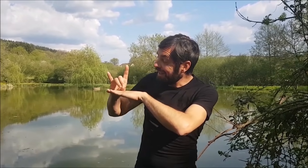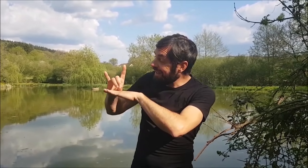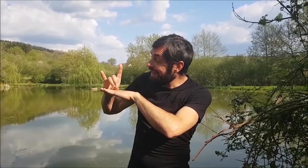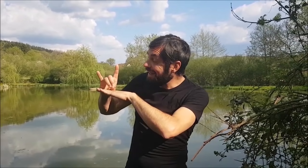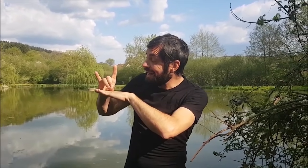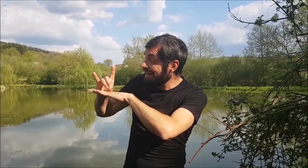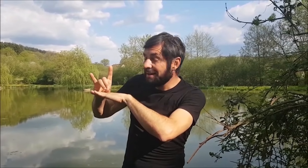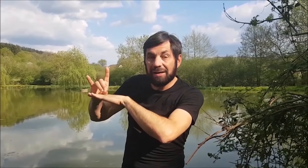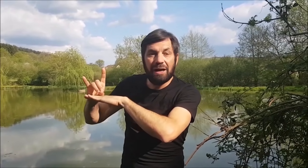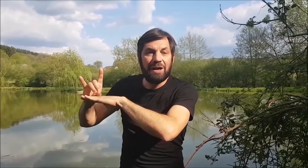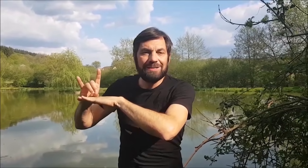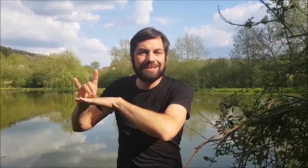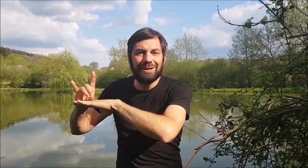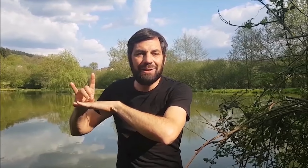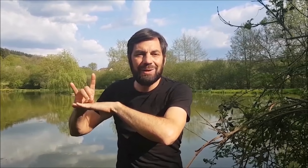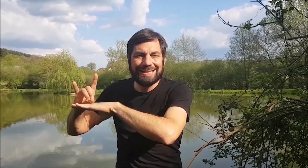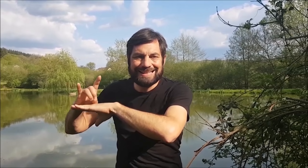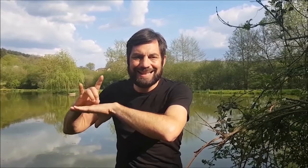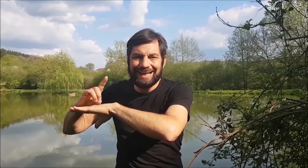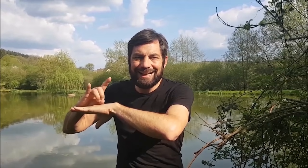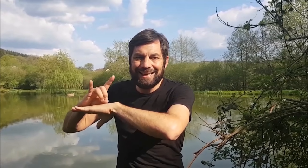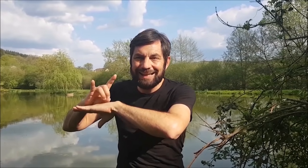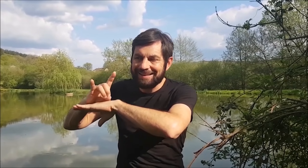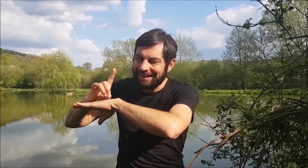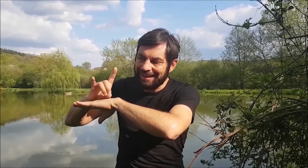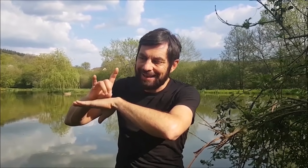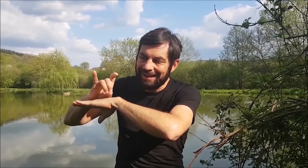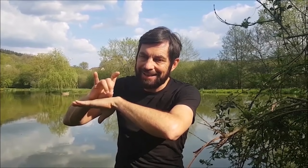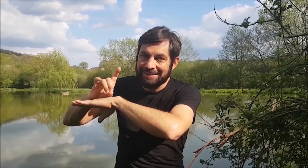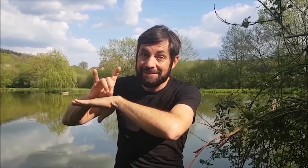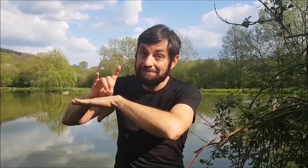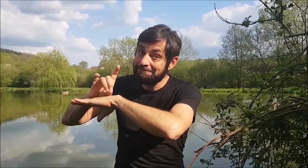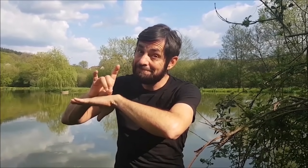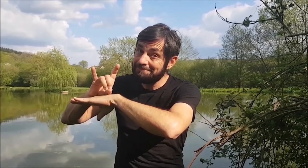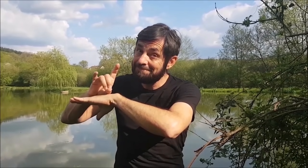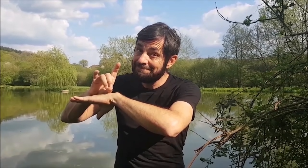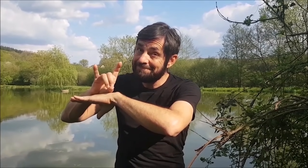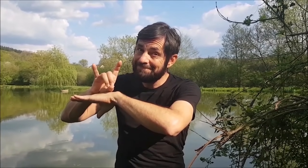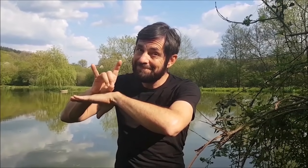Il sort sa tête.